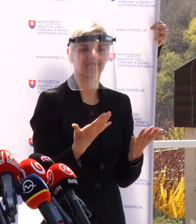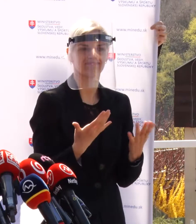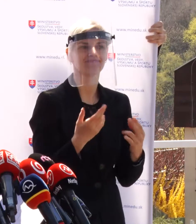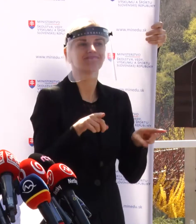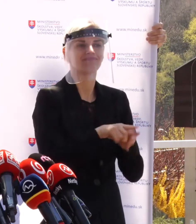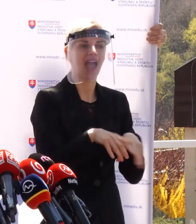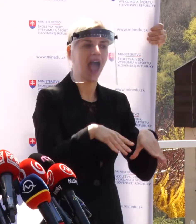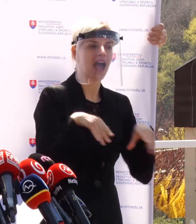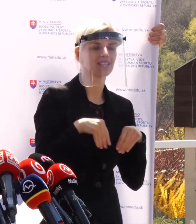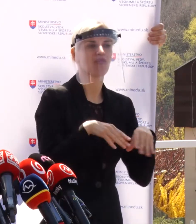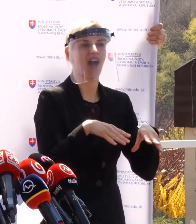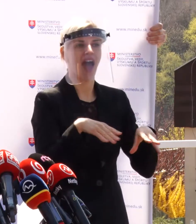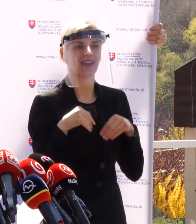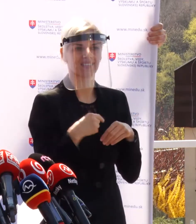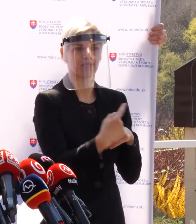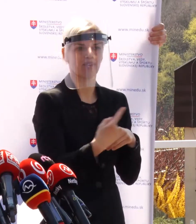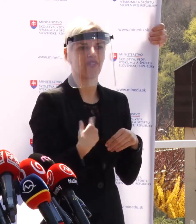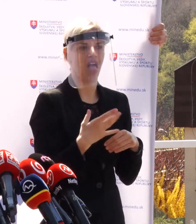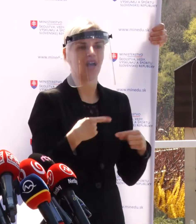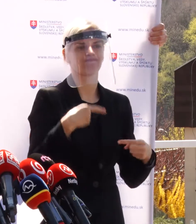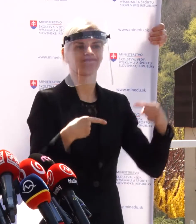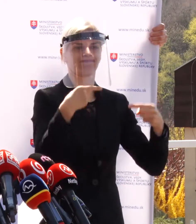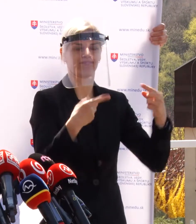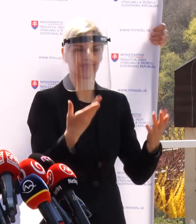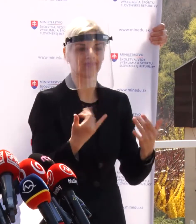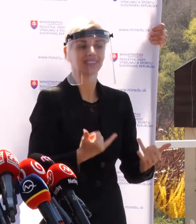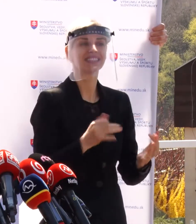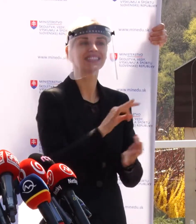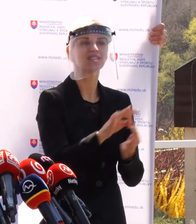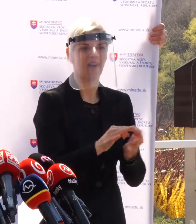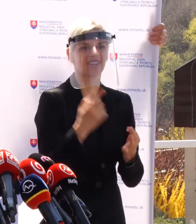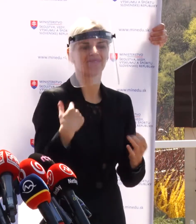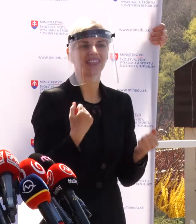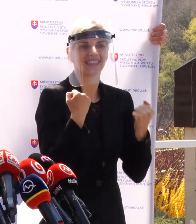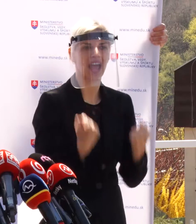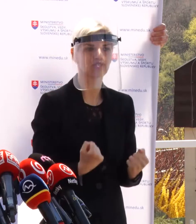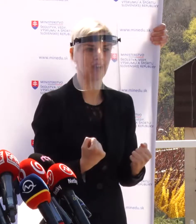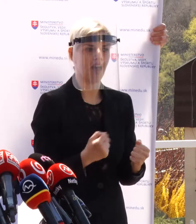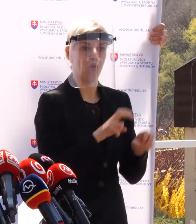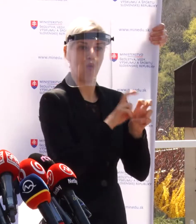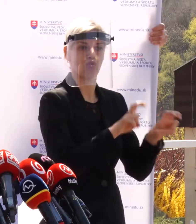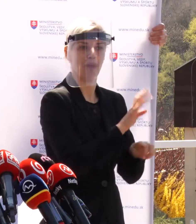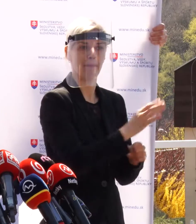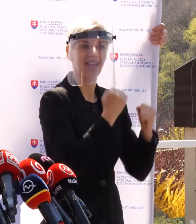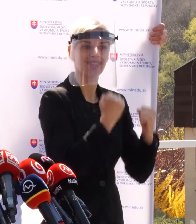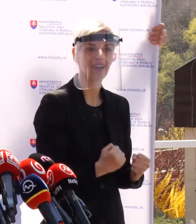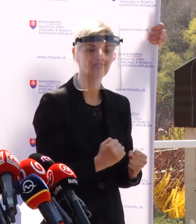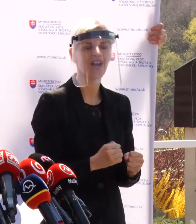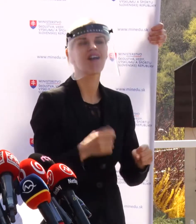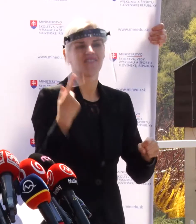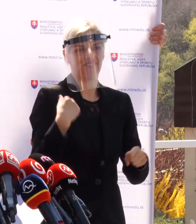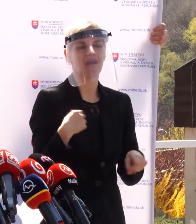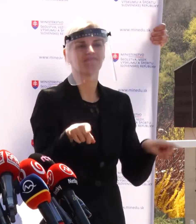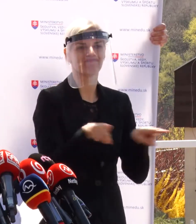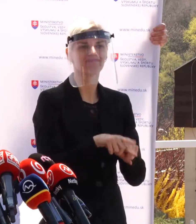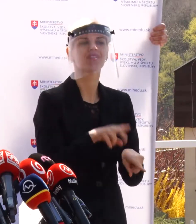sa akceptovali, pretože táto situácia, tak ako je náročná zo strany učiteľov, tak ja si uvedomujem, že je